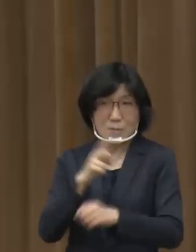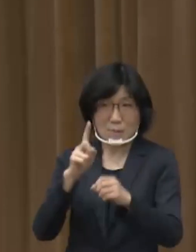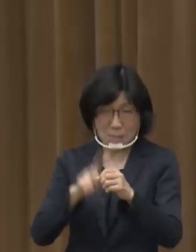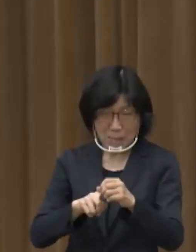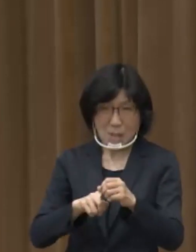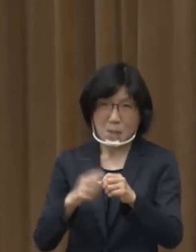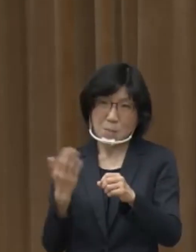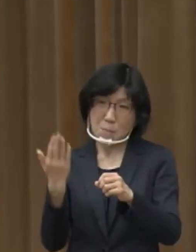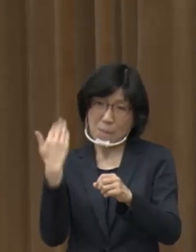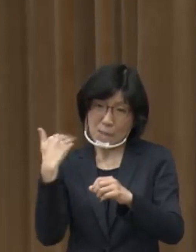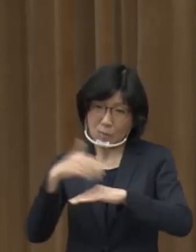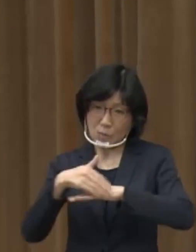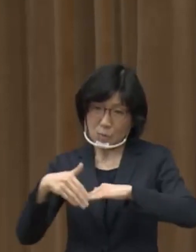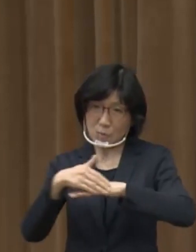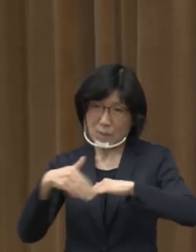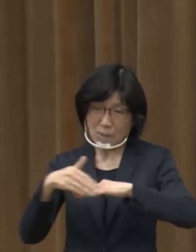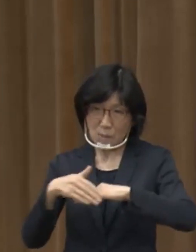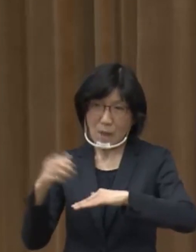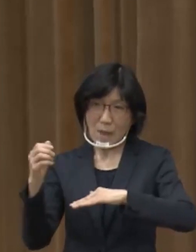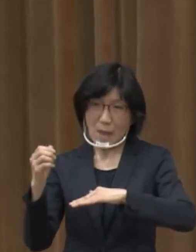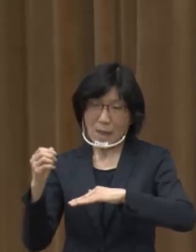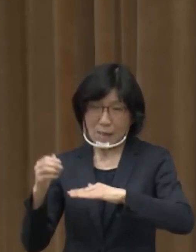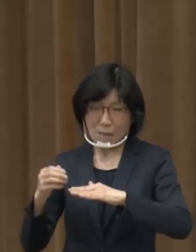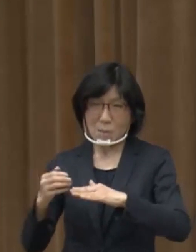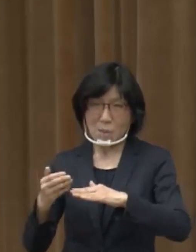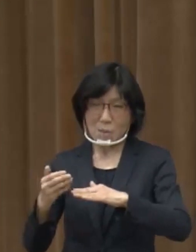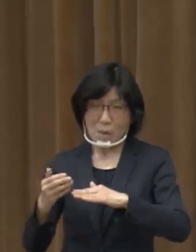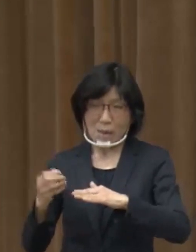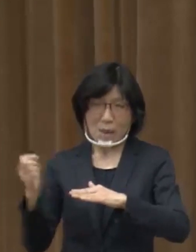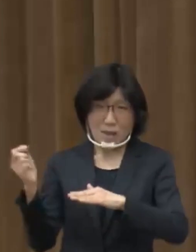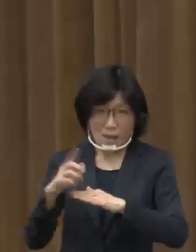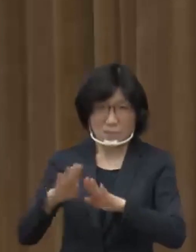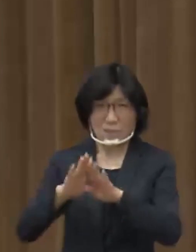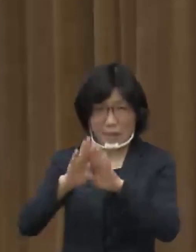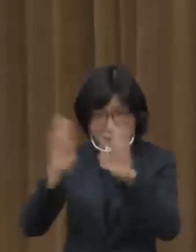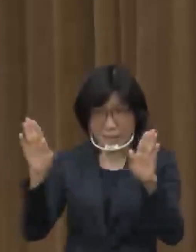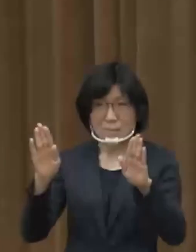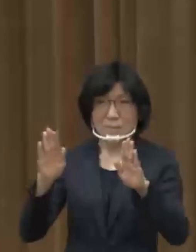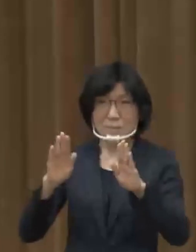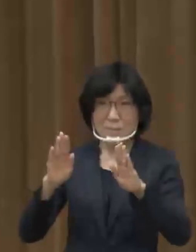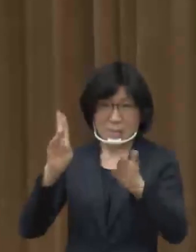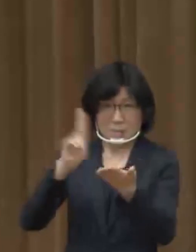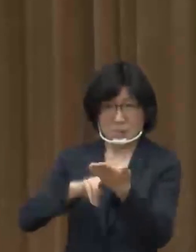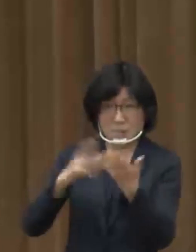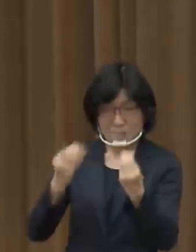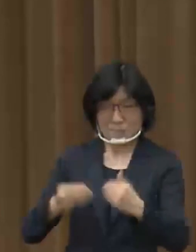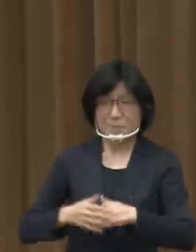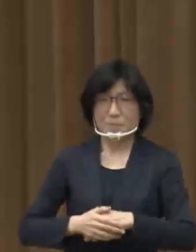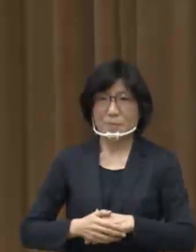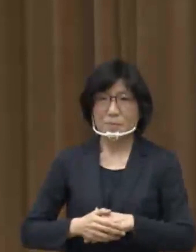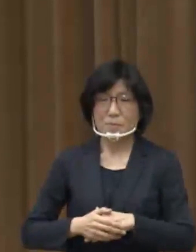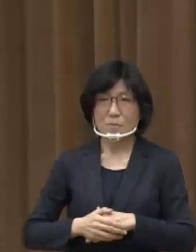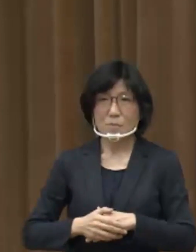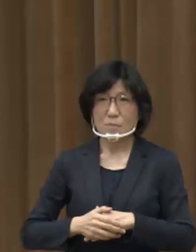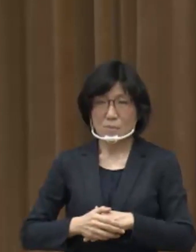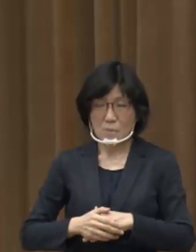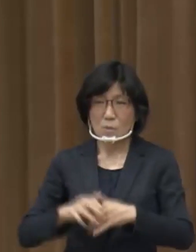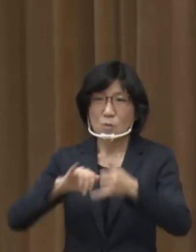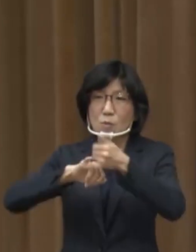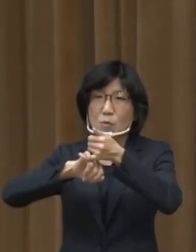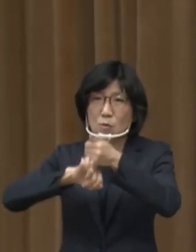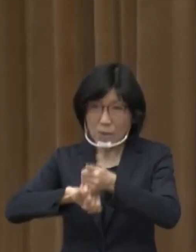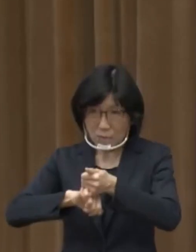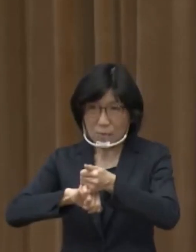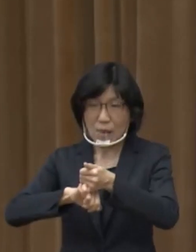予定よりも前倒しをし開設をすることといたしました。東部会場と北部会場の予約ですけれ